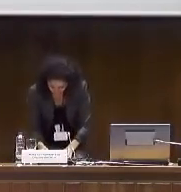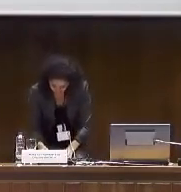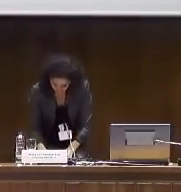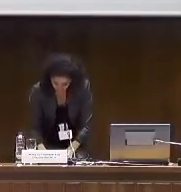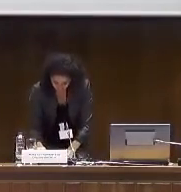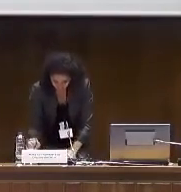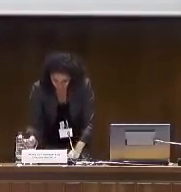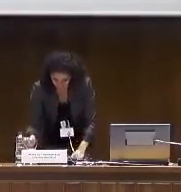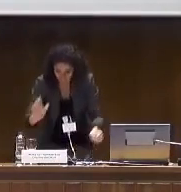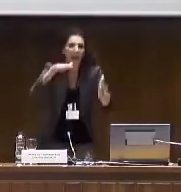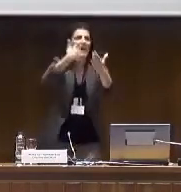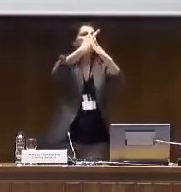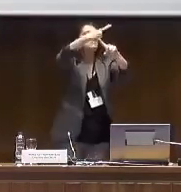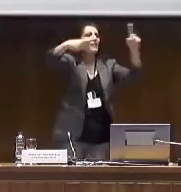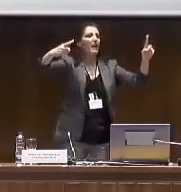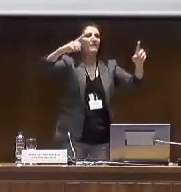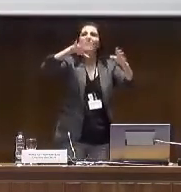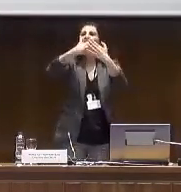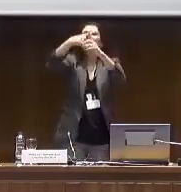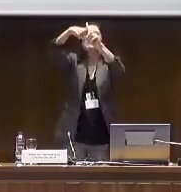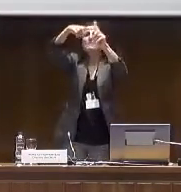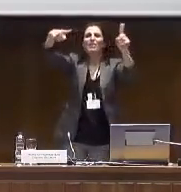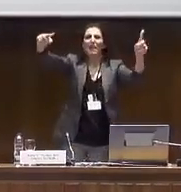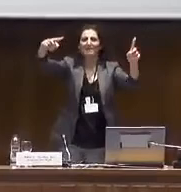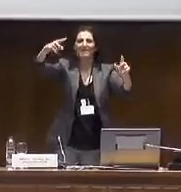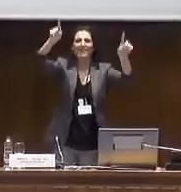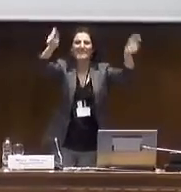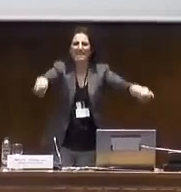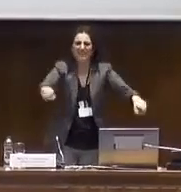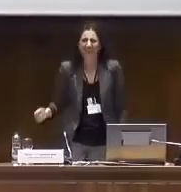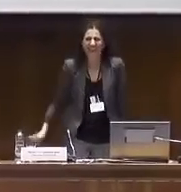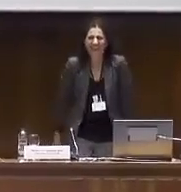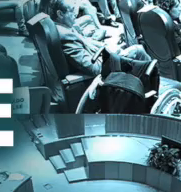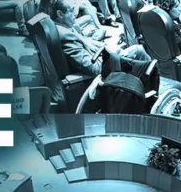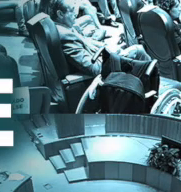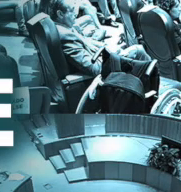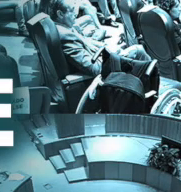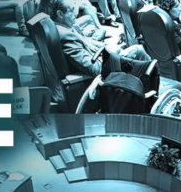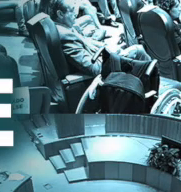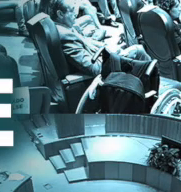Y nos vamos al descanso hasta las 11:30.